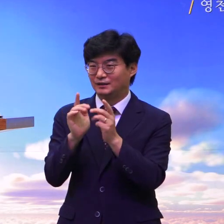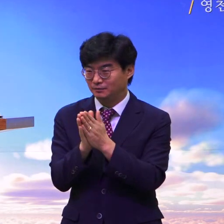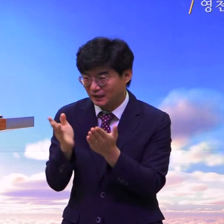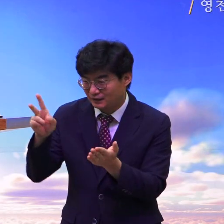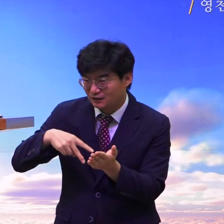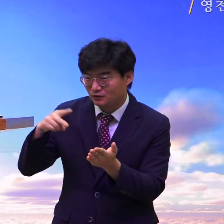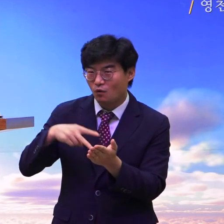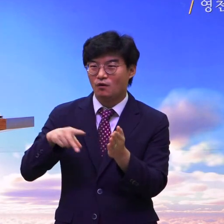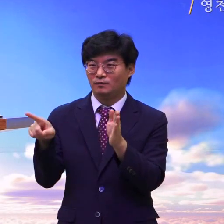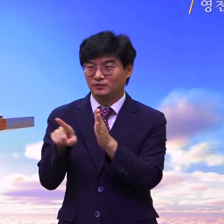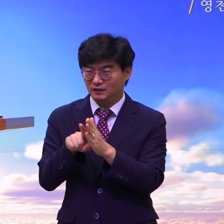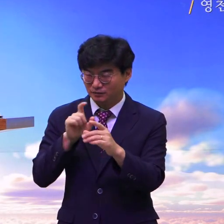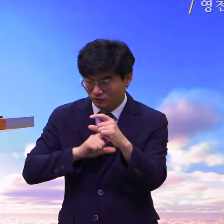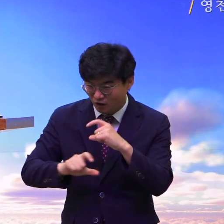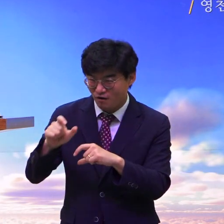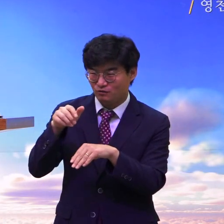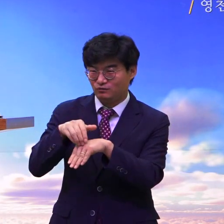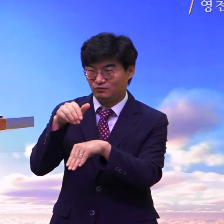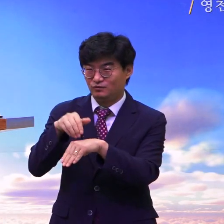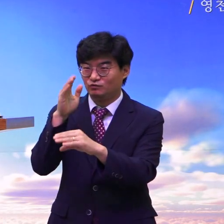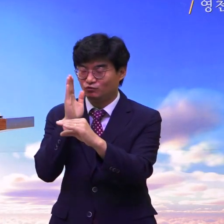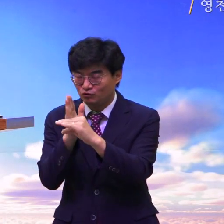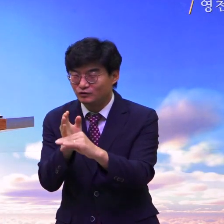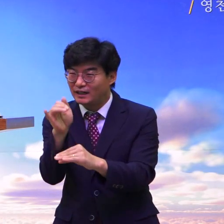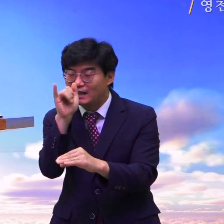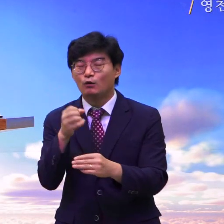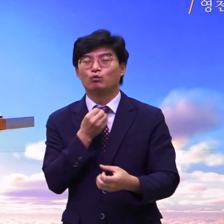있습니다. 이런 고백입니다.